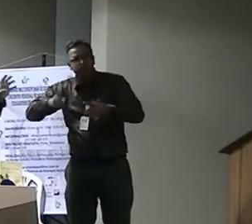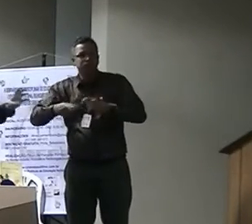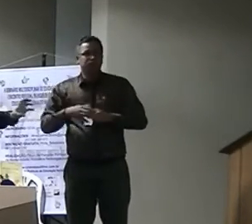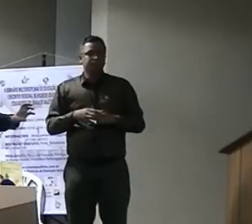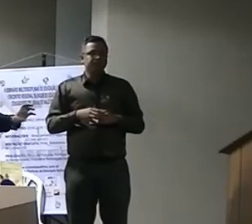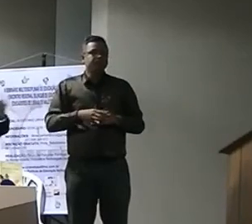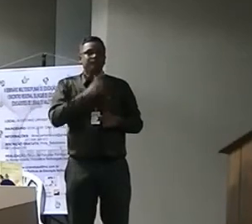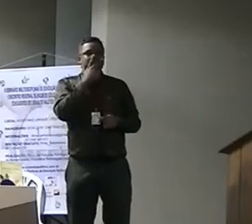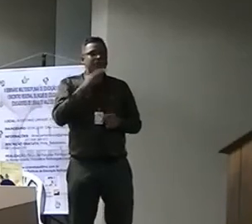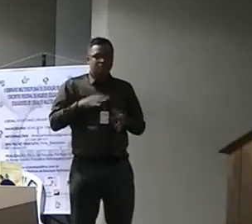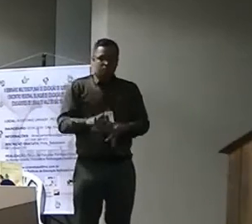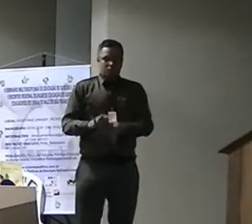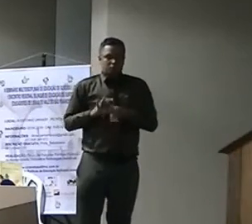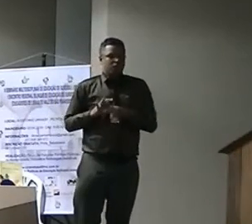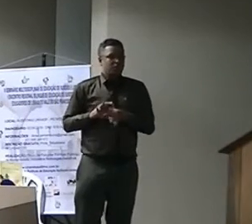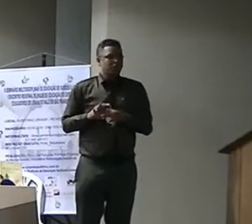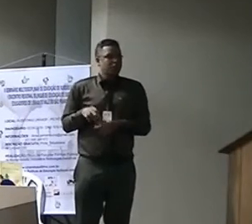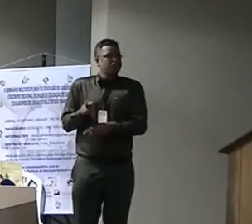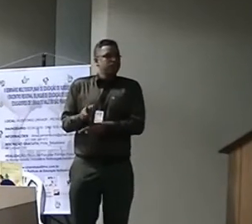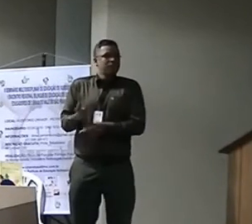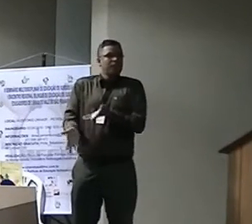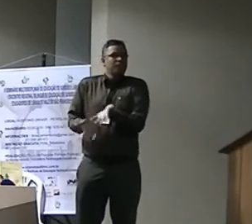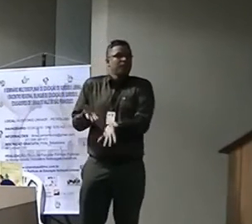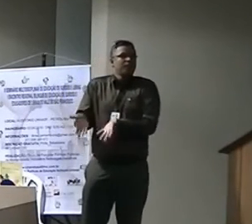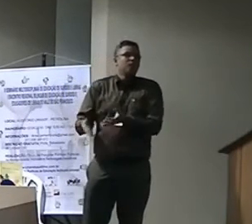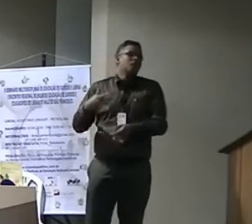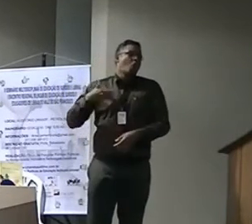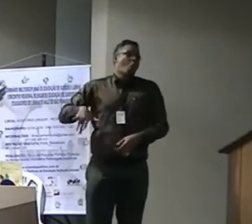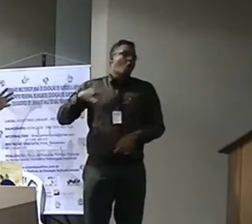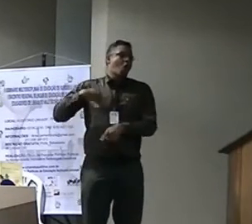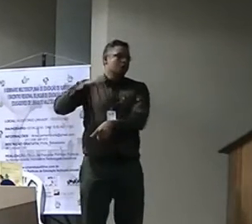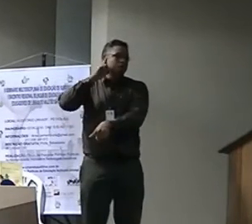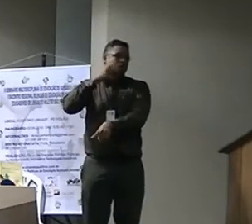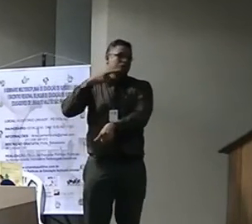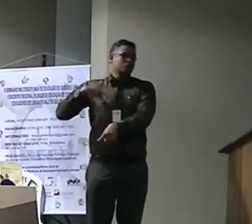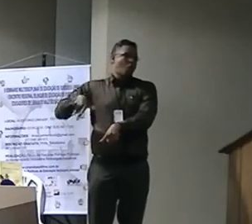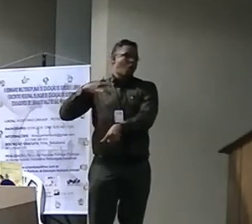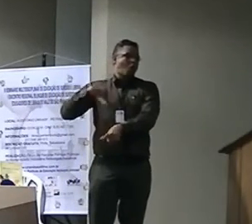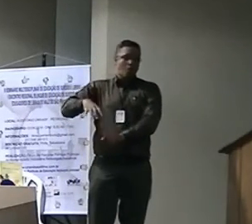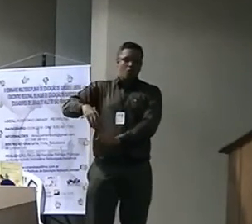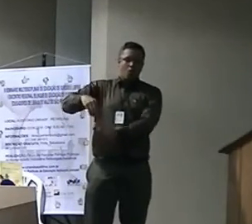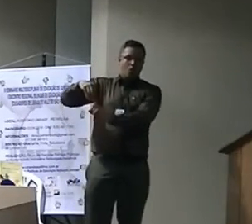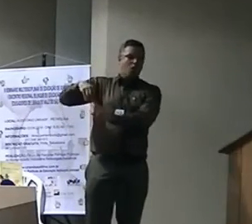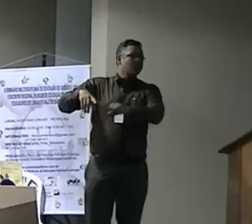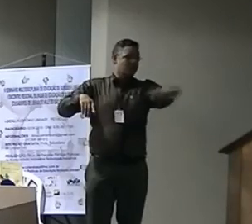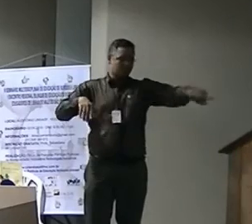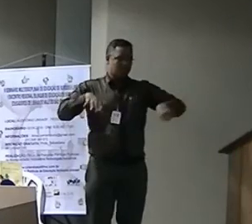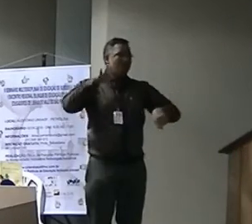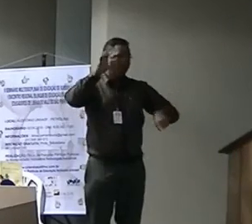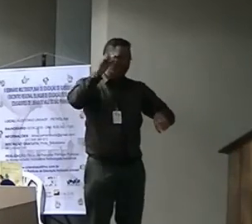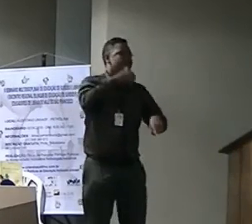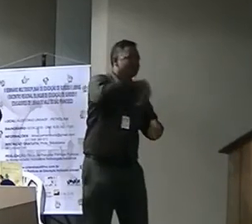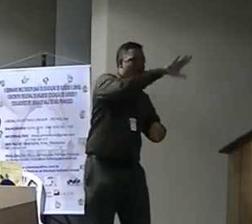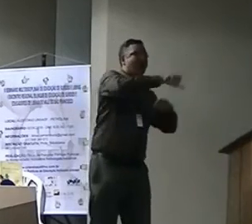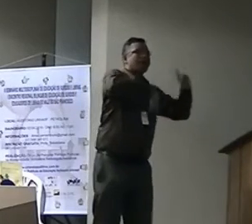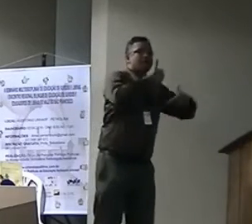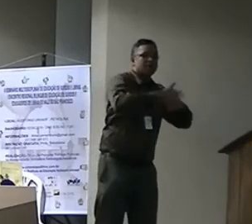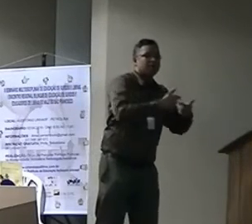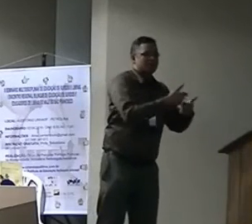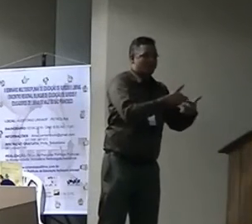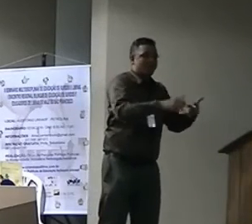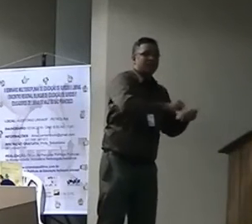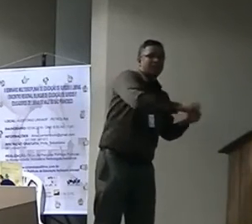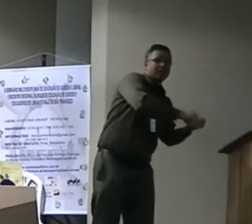o coitadinho, né? Ou então o privilegiado da casa por não ouvir, né? Então o processo